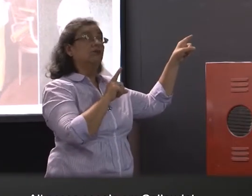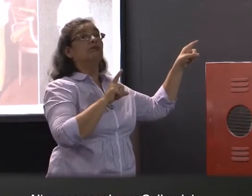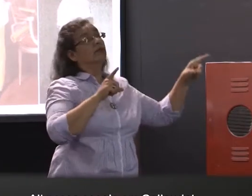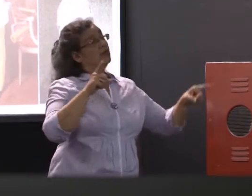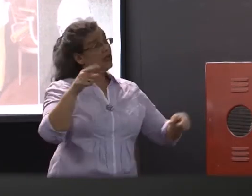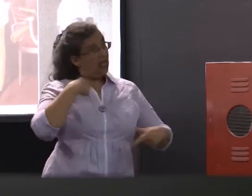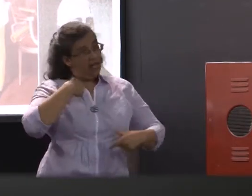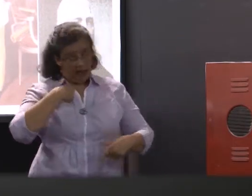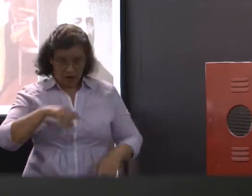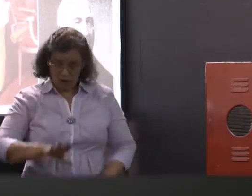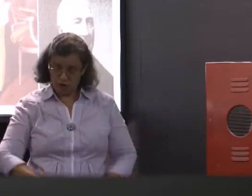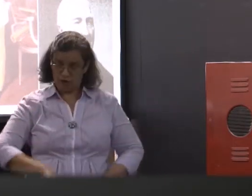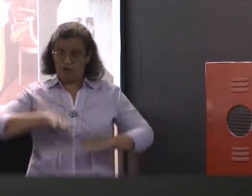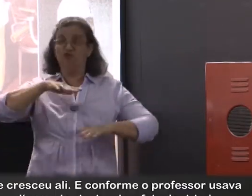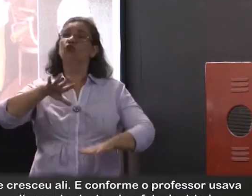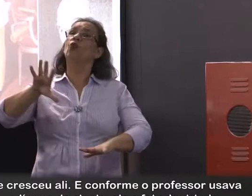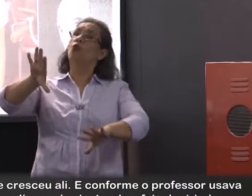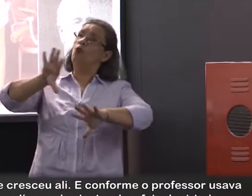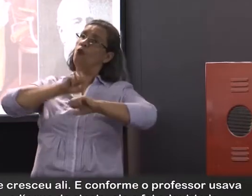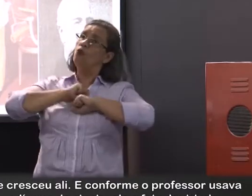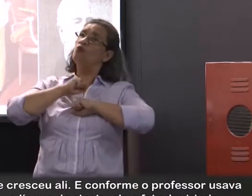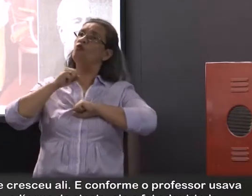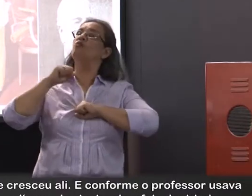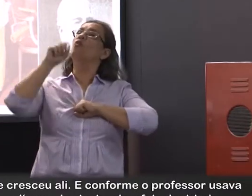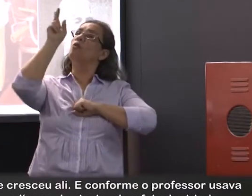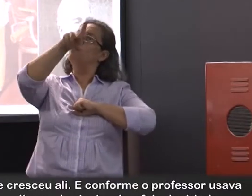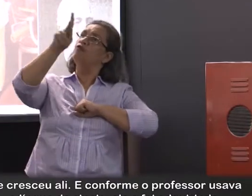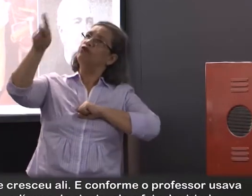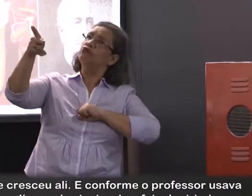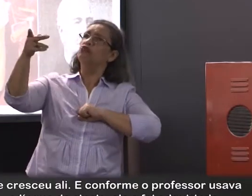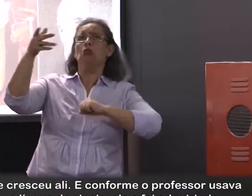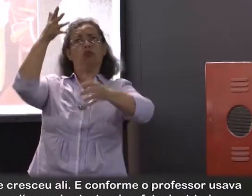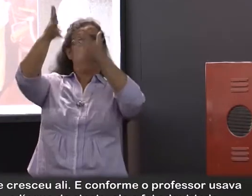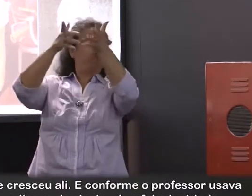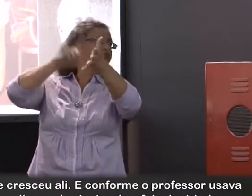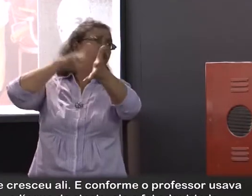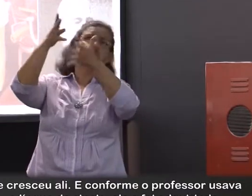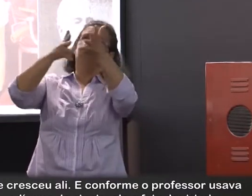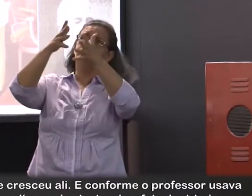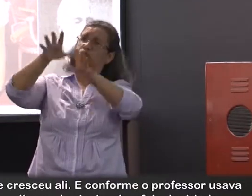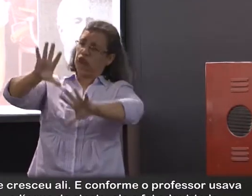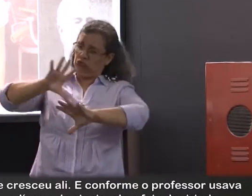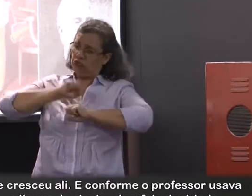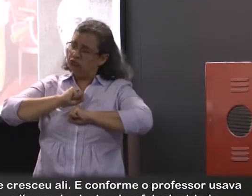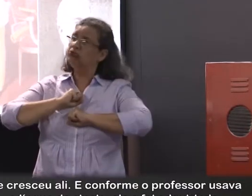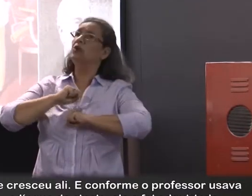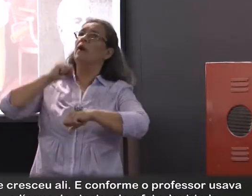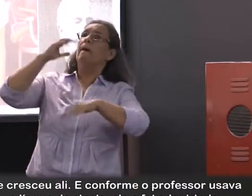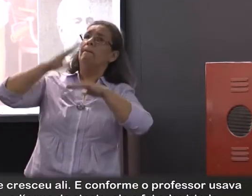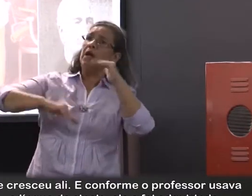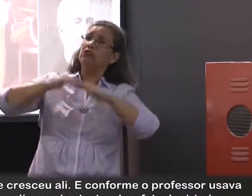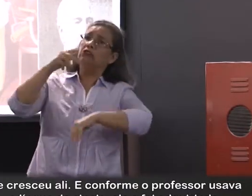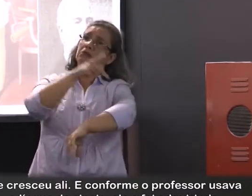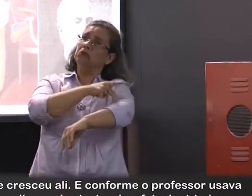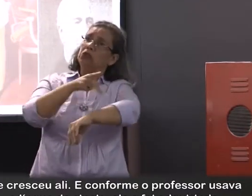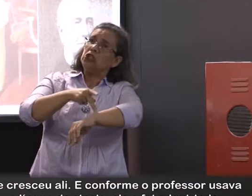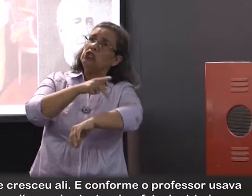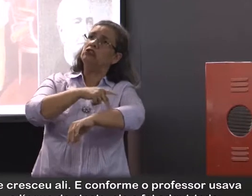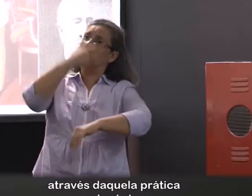Galaudê. Então ele cresceu ali, enquanto o professor usava a língua de sinais, ele foi adquirindo a língua de